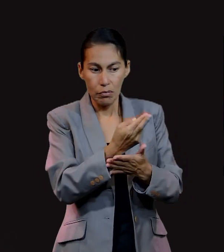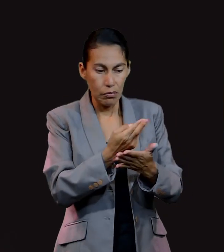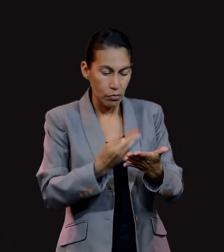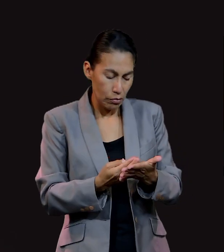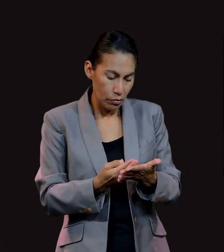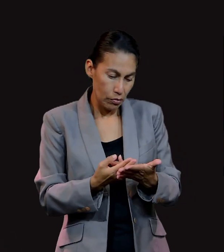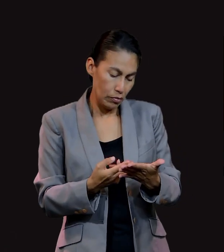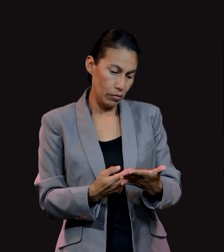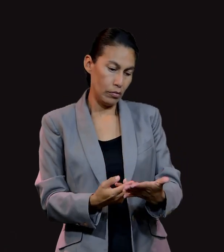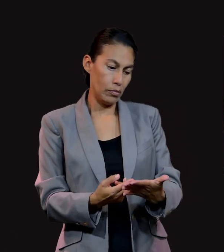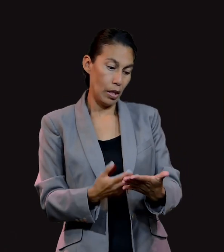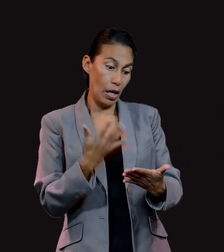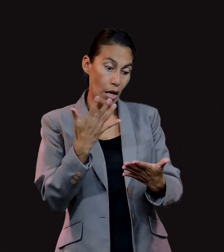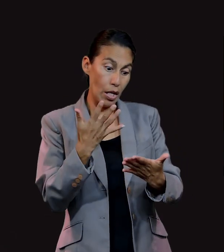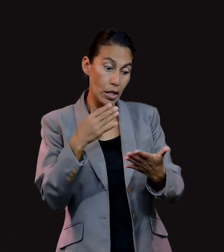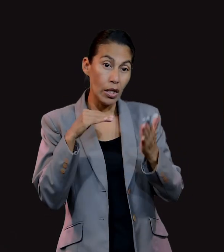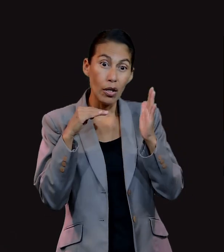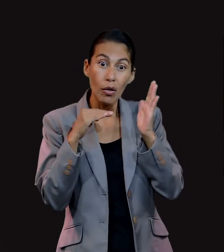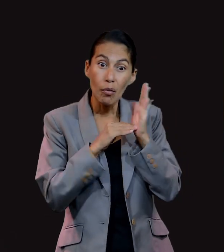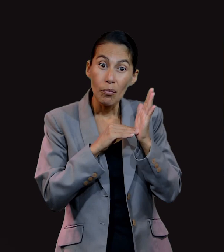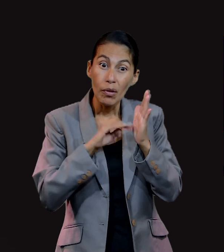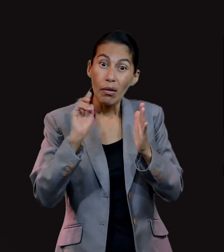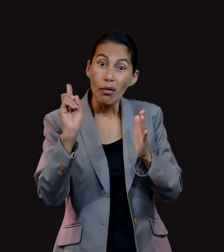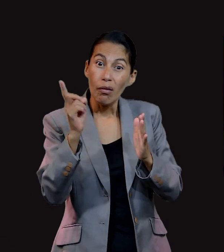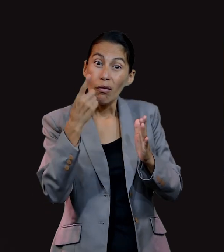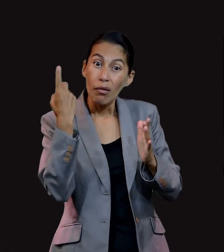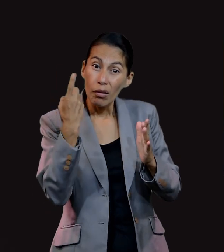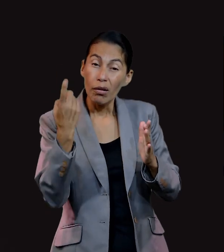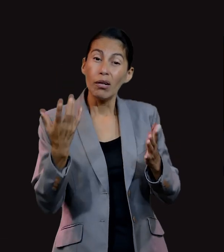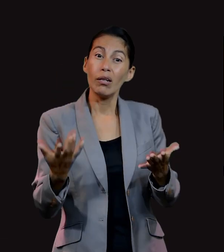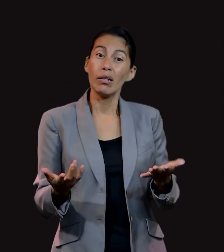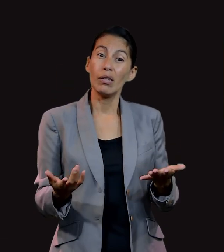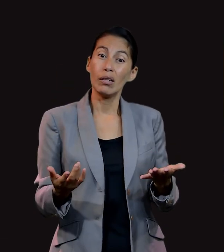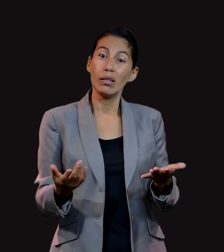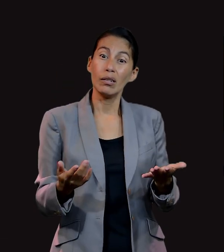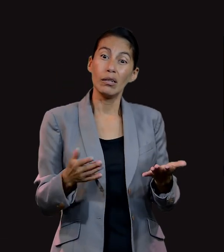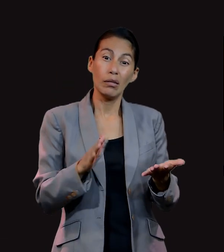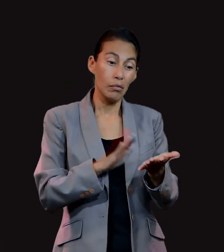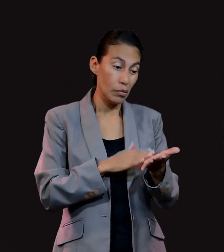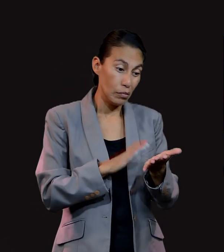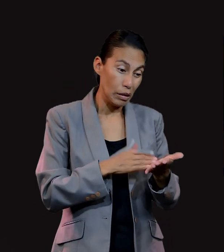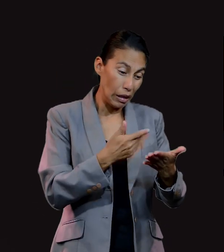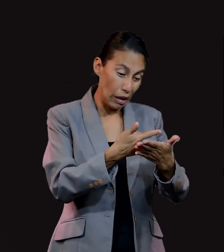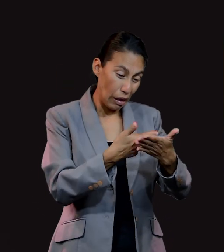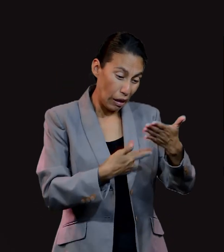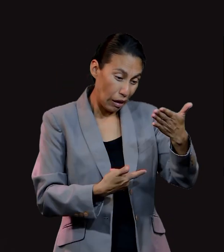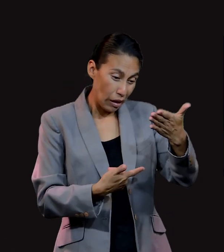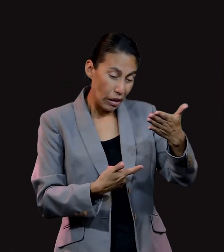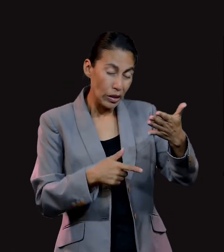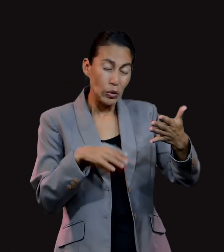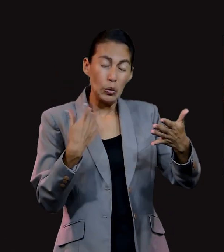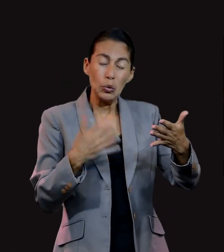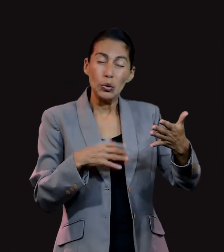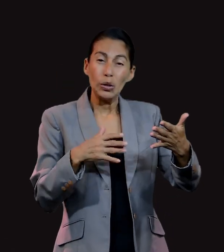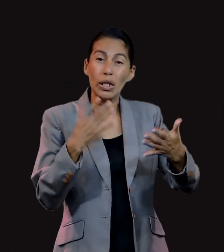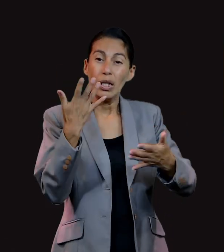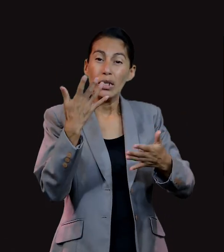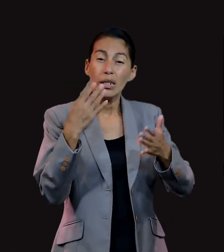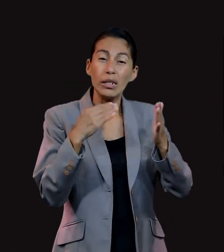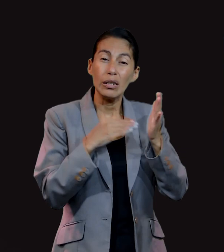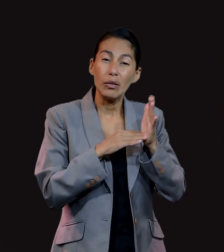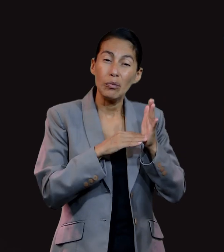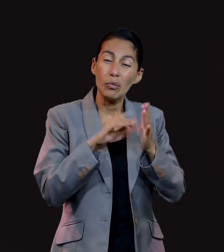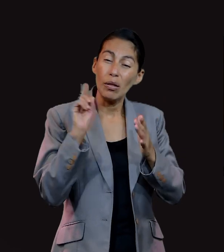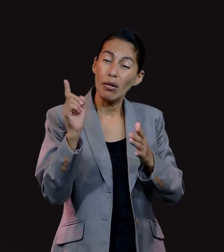un tax de 5 mil dólares yo iba había ido el recibo o el